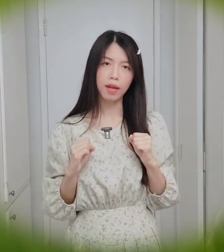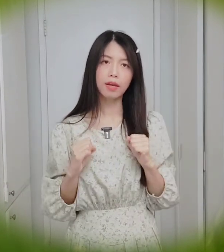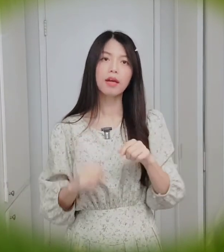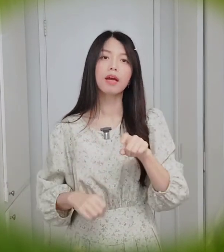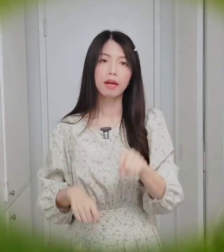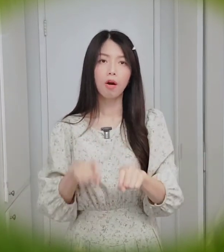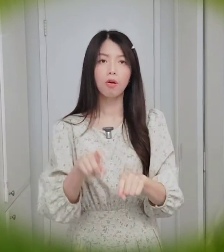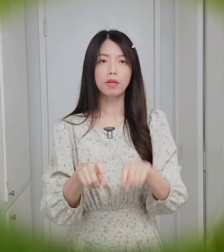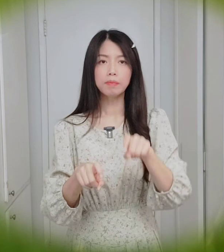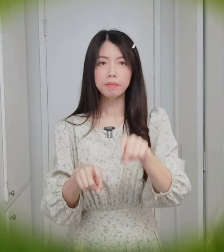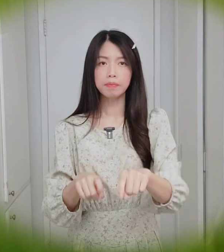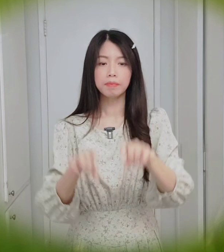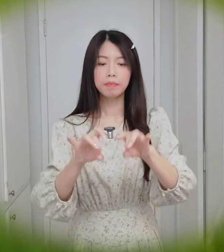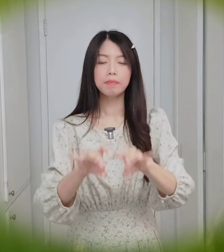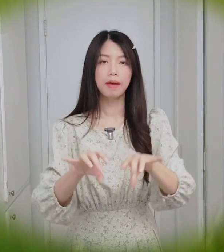순종의